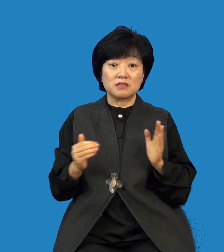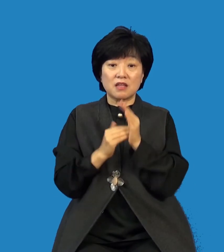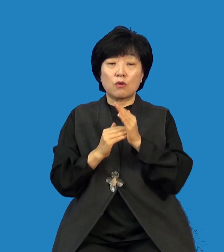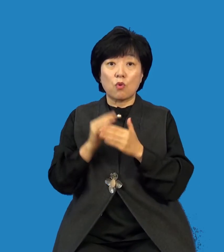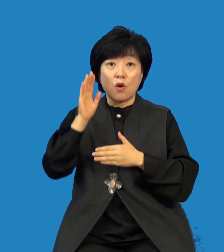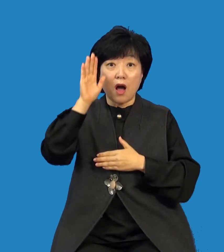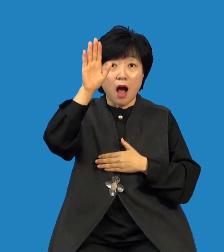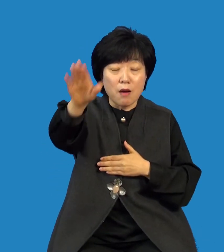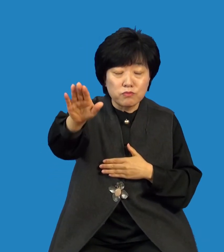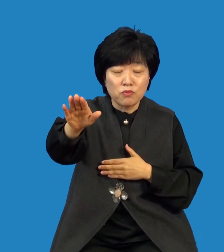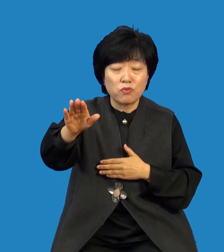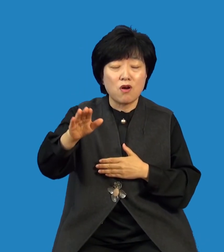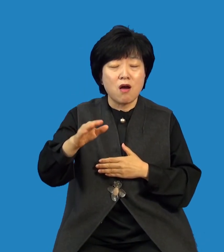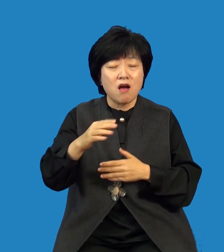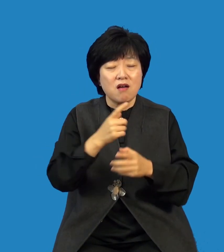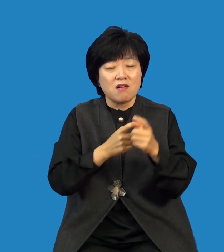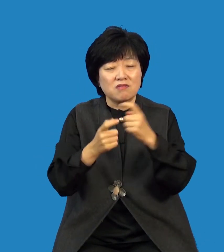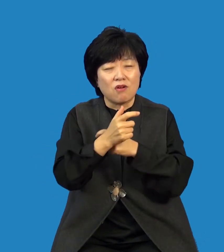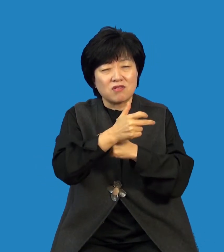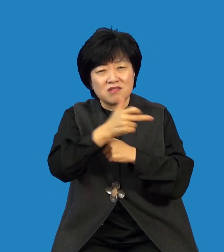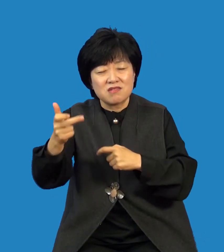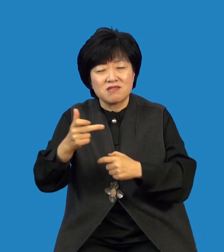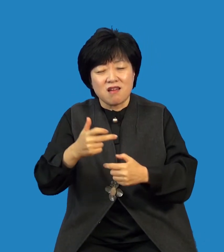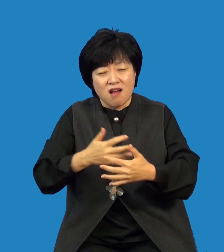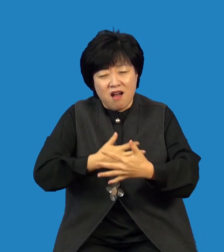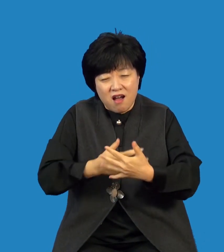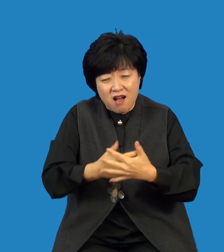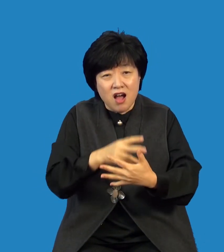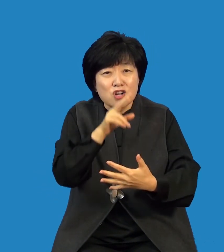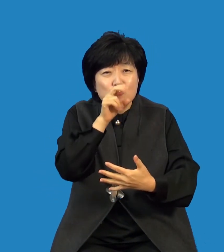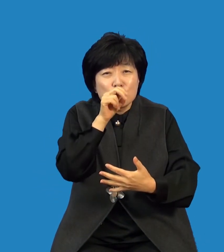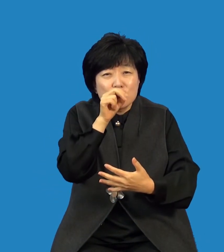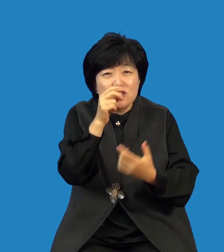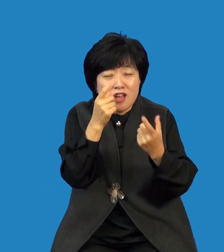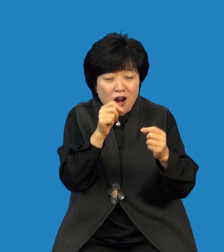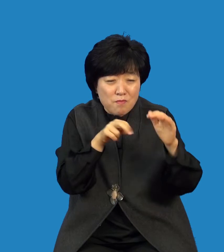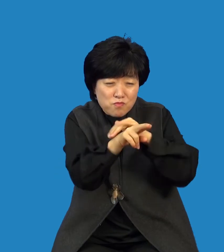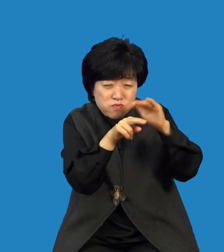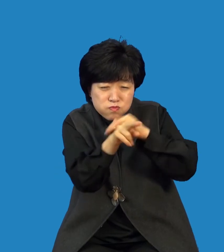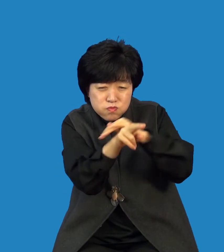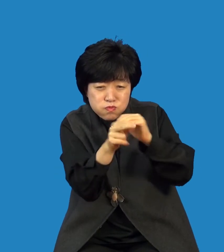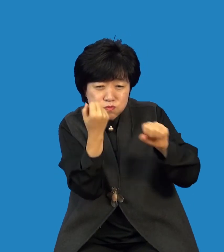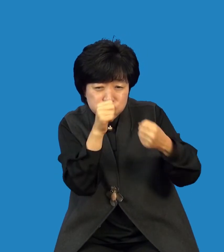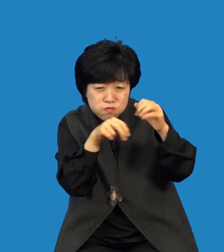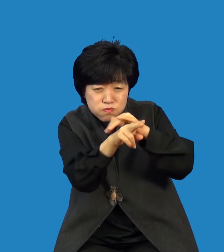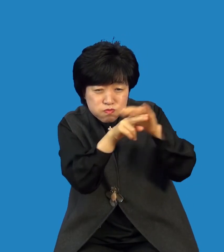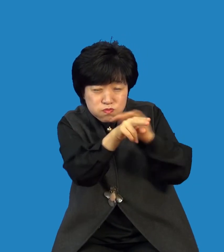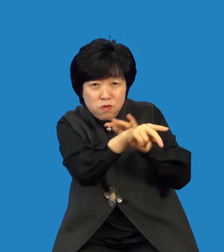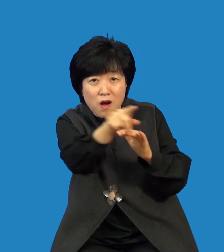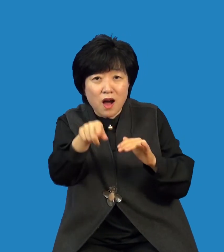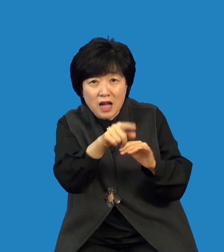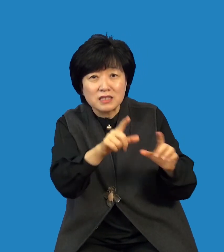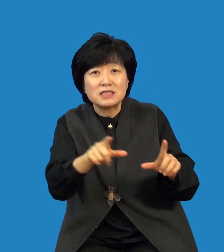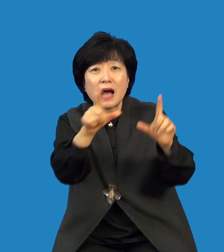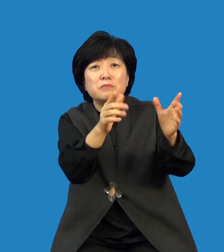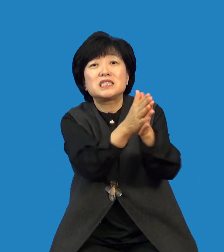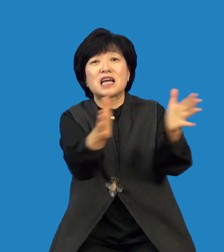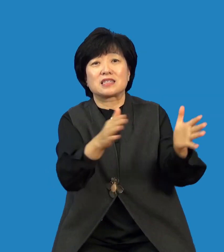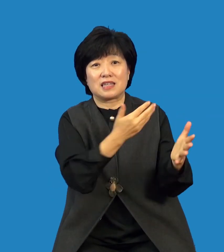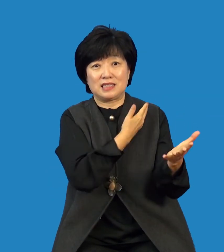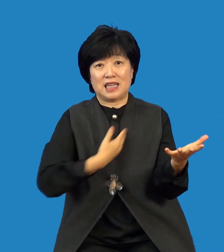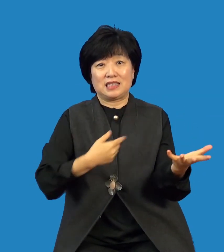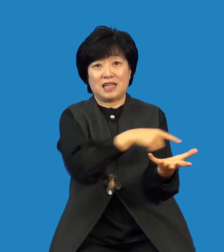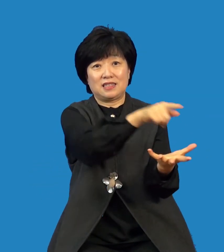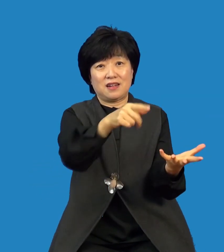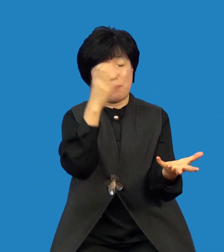되는, 계속 도망 다녀야 되고 숨어 있어야 되고 쥐새끼처럼 살아야 되는 이런 삶이 딱 시작되는 그 시작점에서 예수님이 약속하신 말씀이 뭐냐 하면